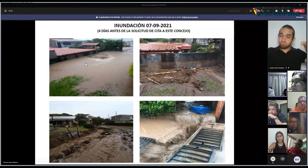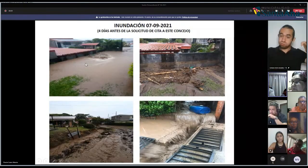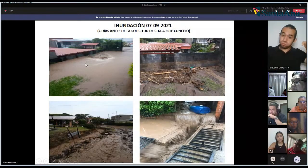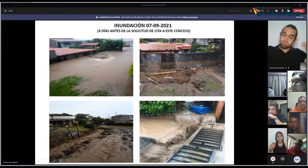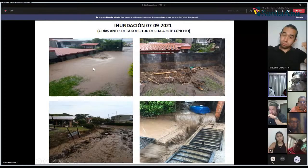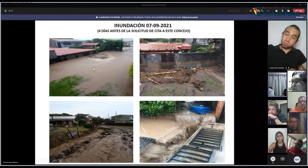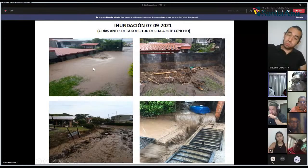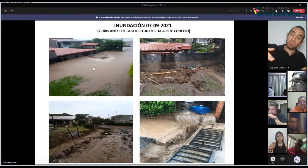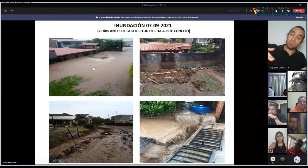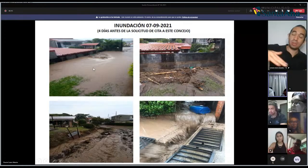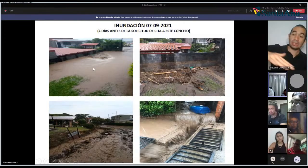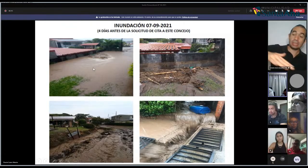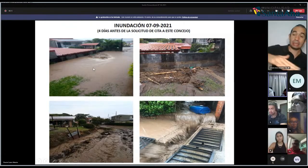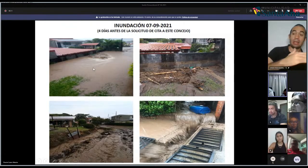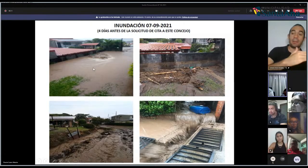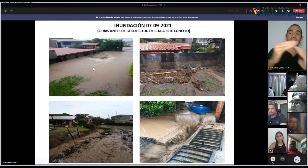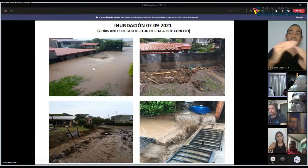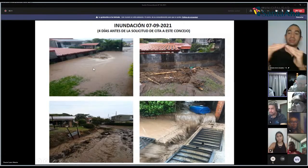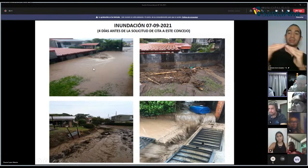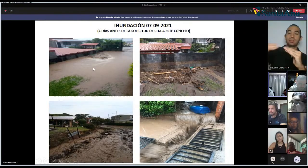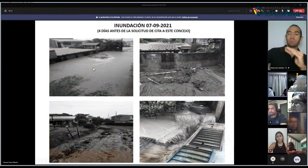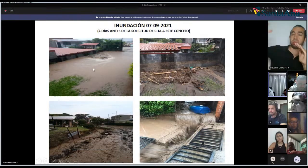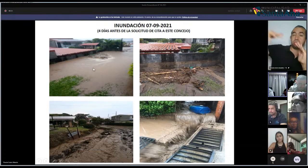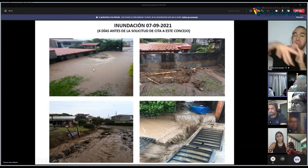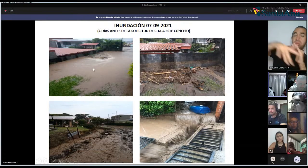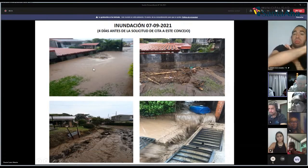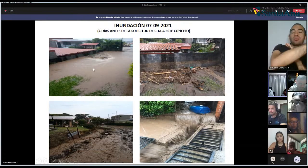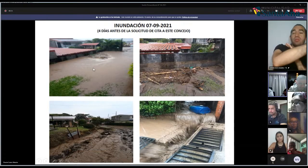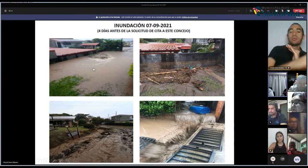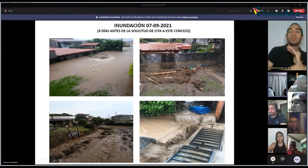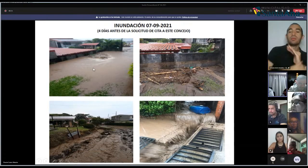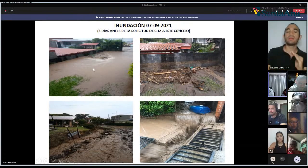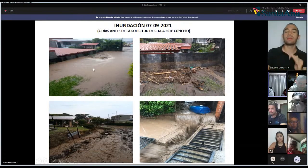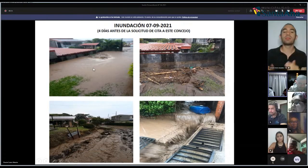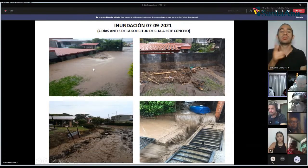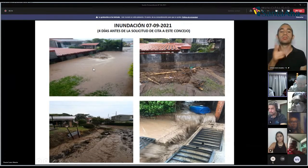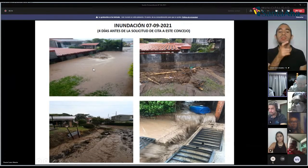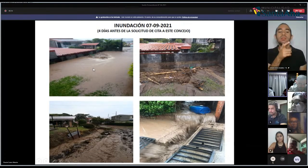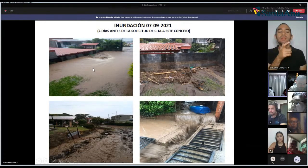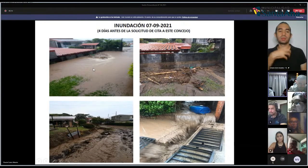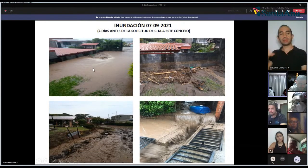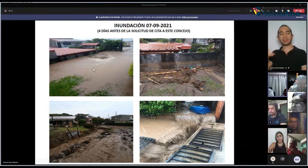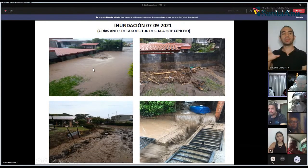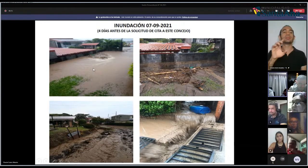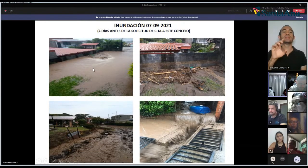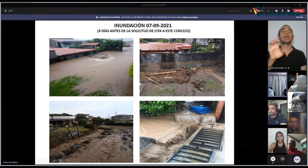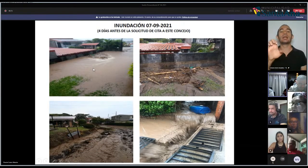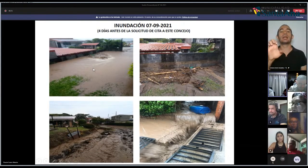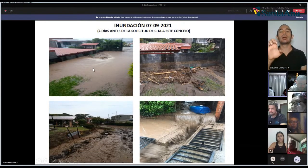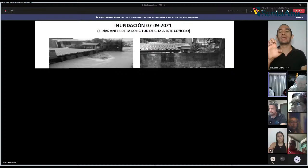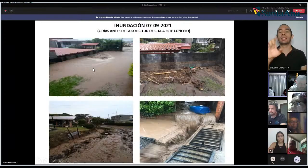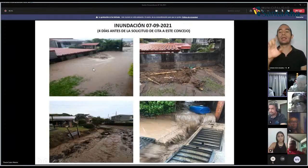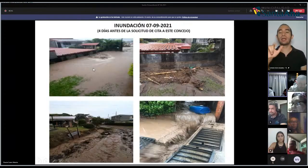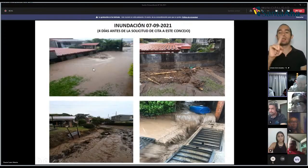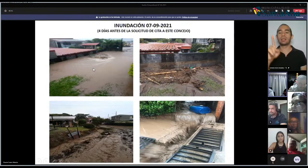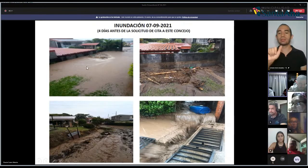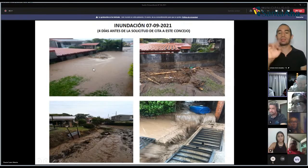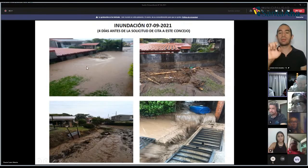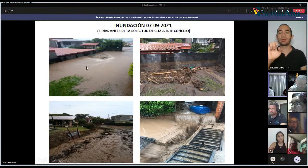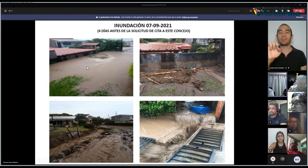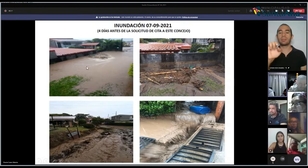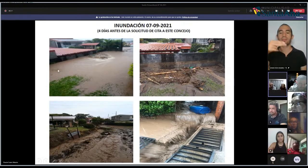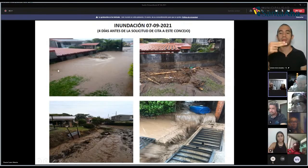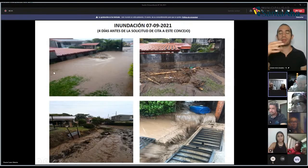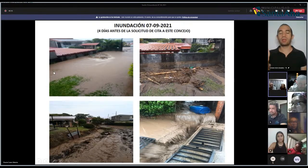vale decir que todos decimos que reciben esta propiedad de doña elizabeth mor que tiene un hijo y ella es una adulta mayor tiene un hijo discapacitado